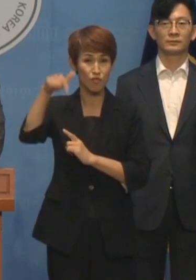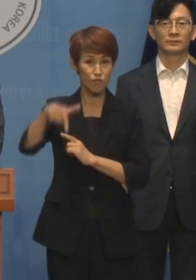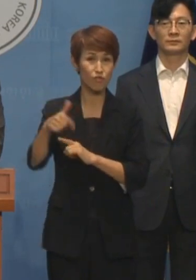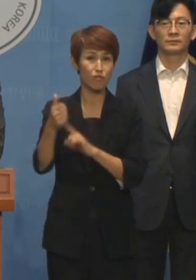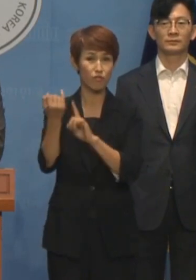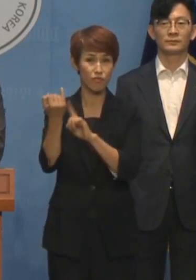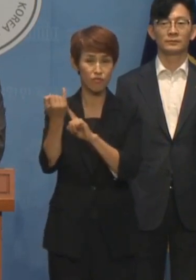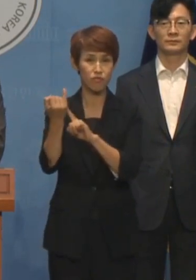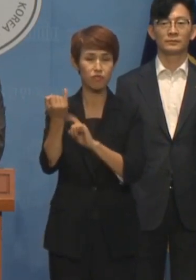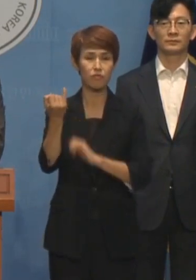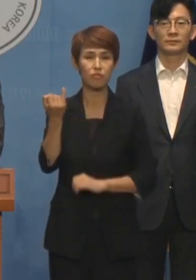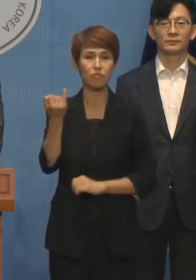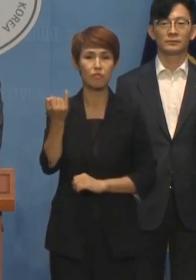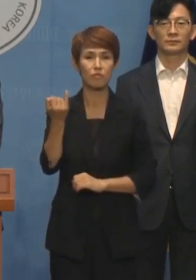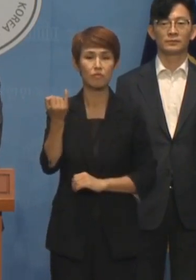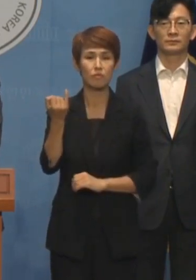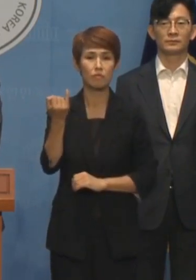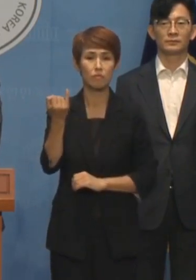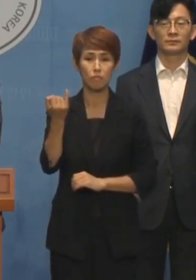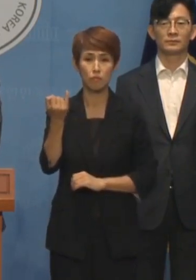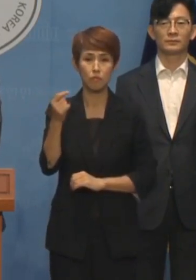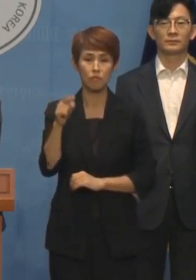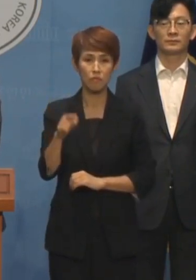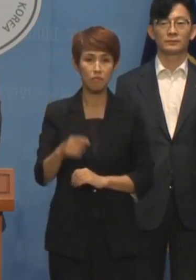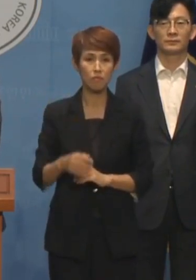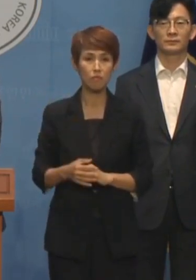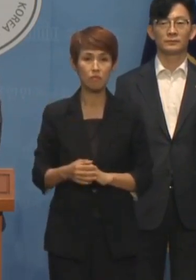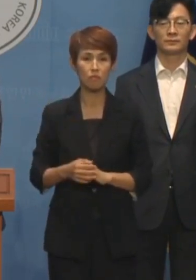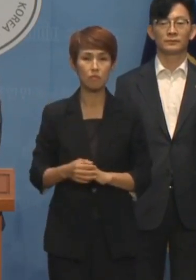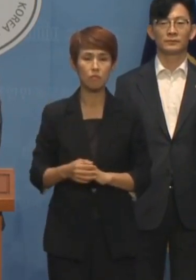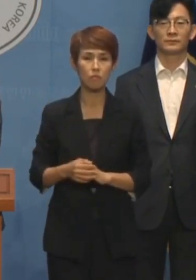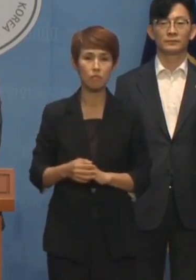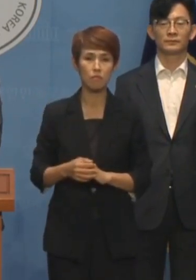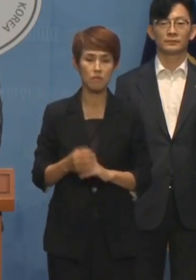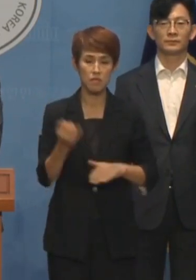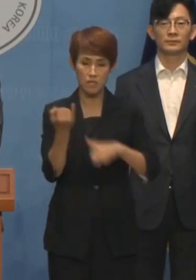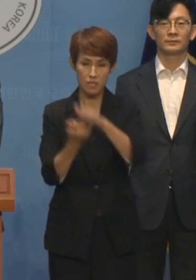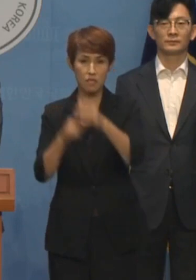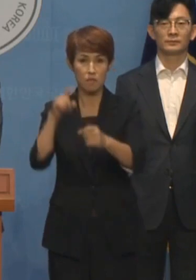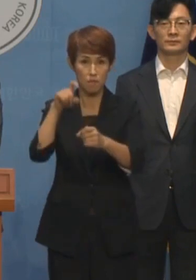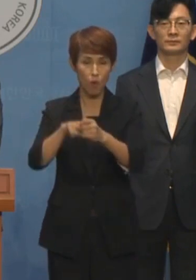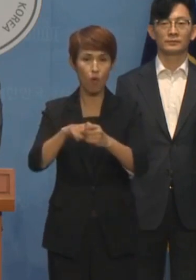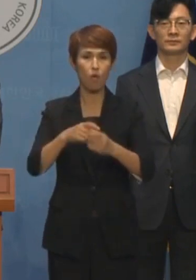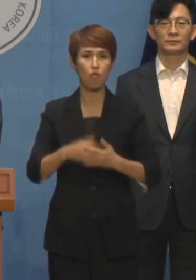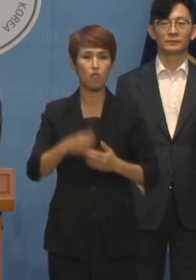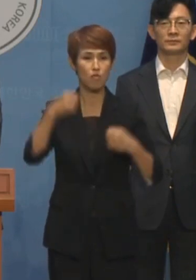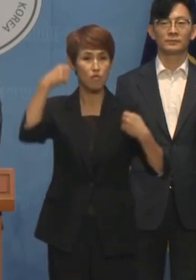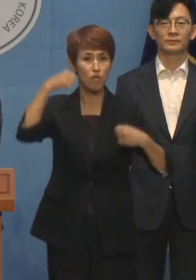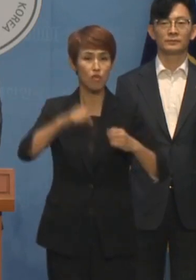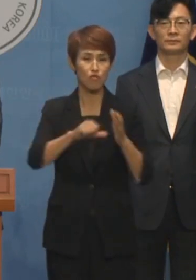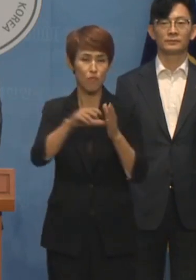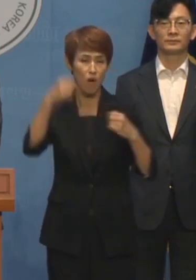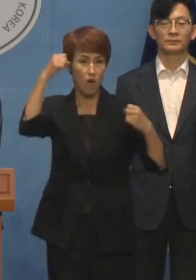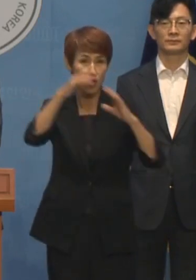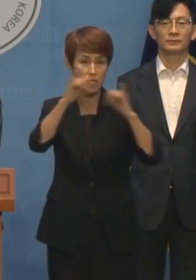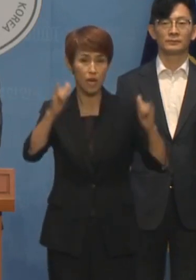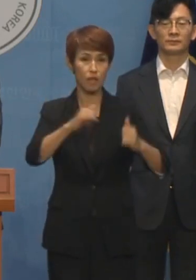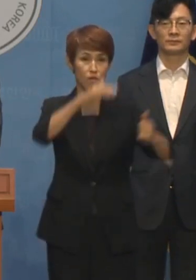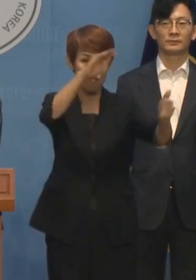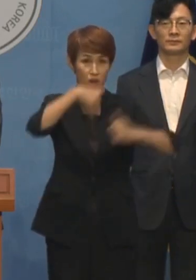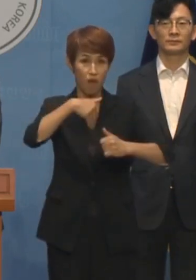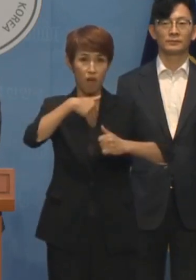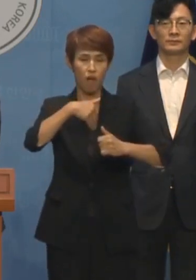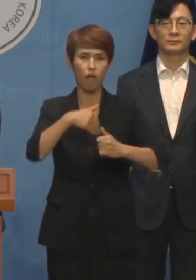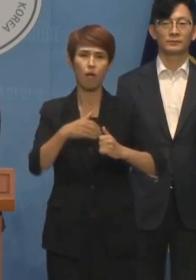금명했다는 이유로 아무런 관련도 없는 유명 연예인들을 국회에서 집단으로 갑자기 부른다는 것은